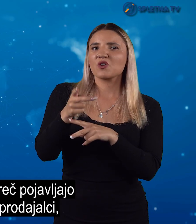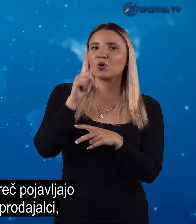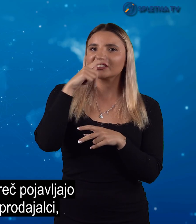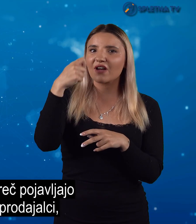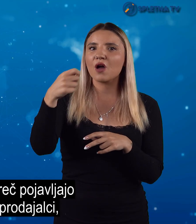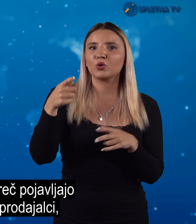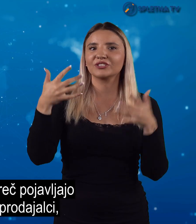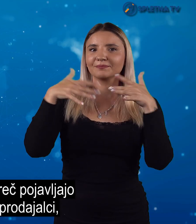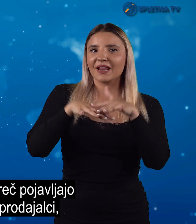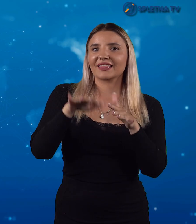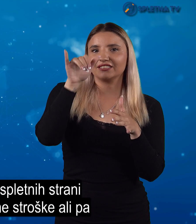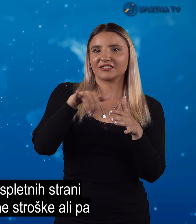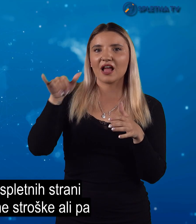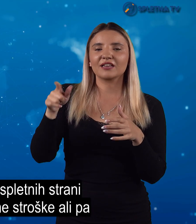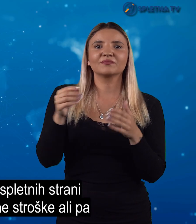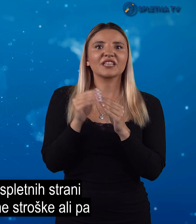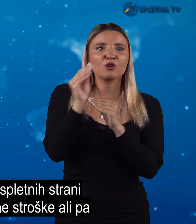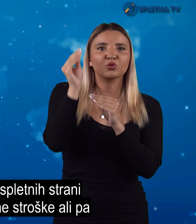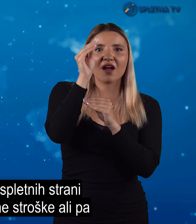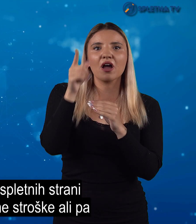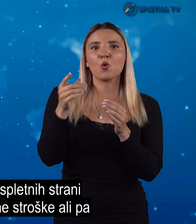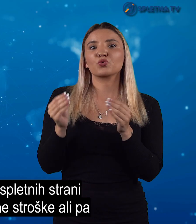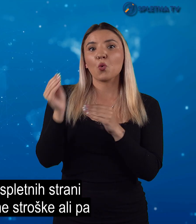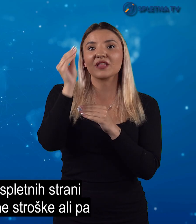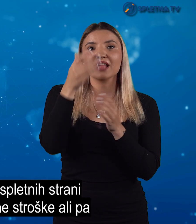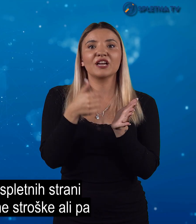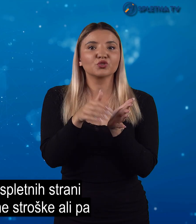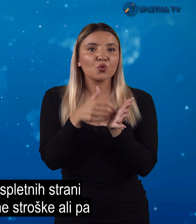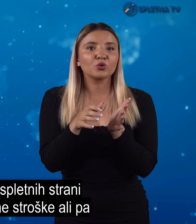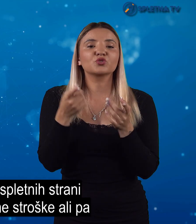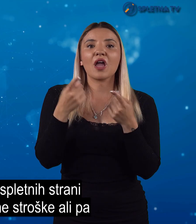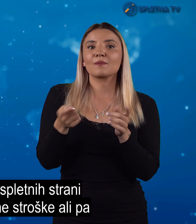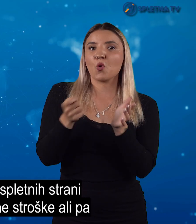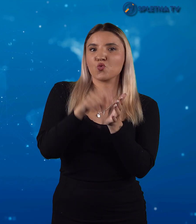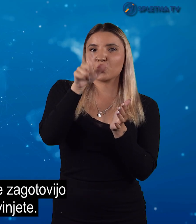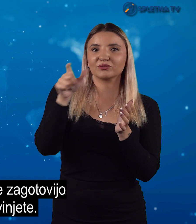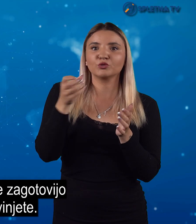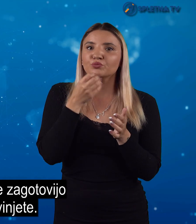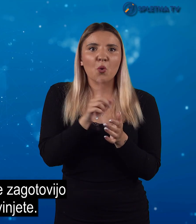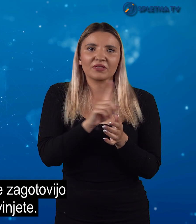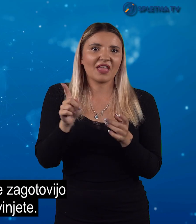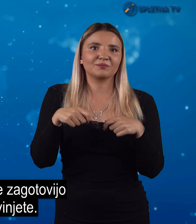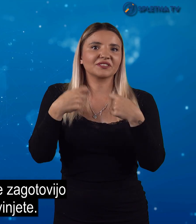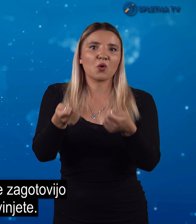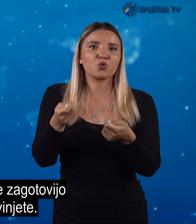ki prek zavajajočih spletnih strani zaračunavajo dodatne stroške ali pa kupcem sploh ne zagotovijo